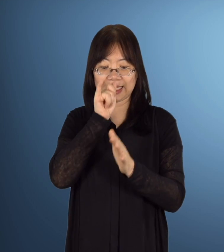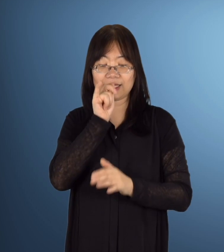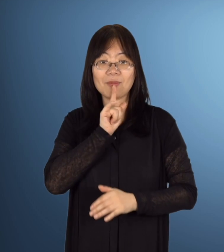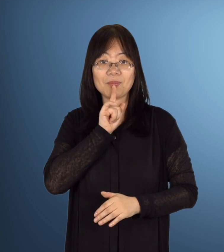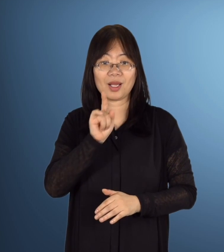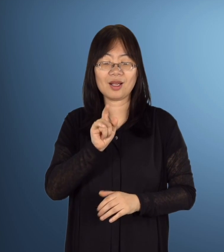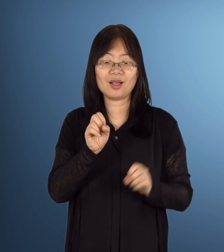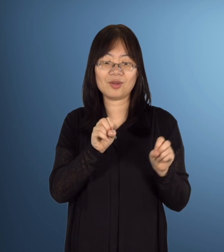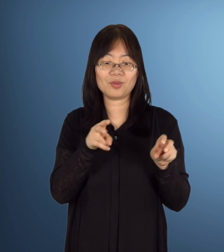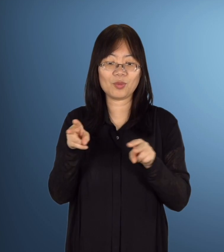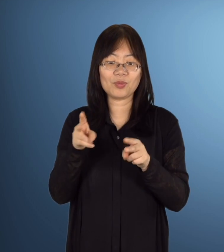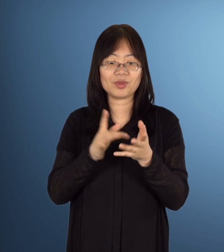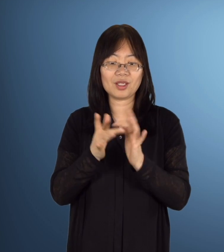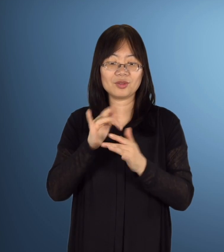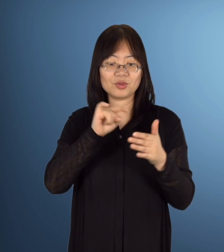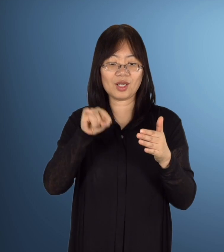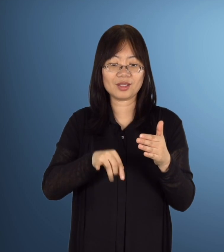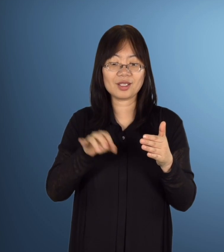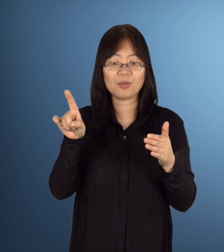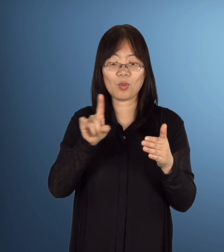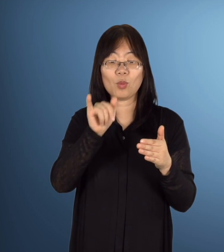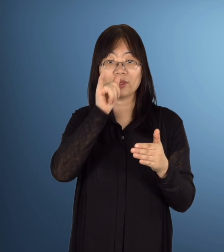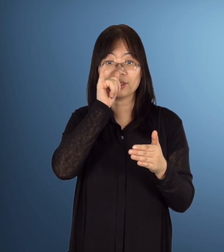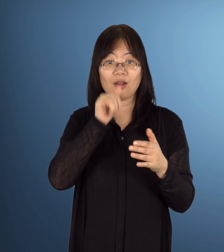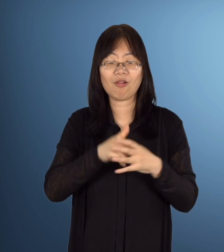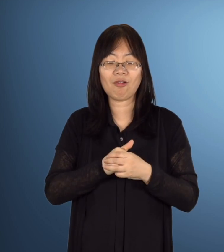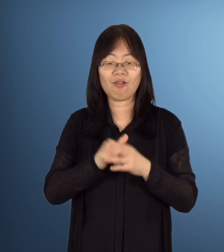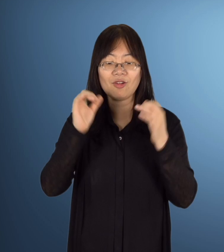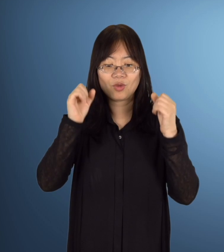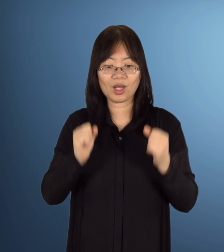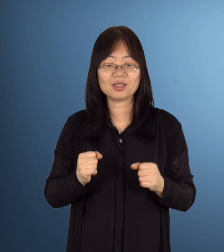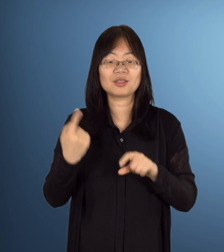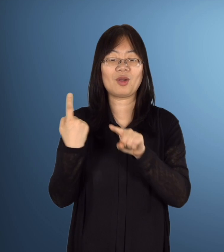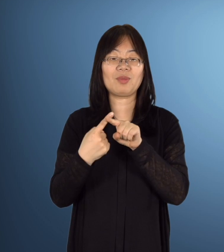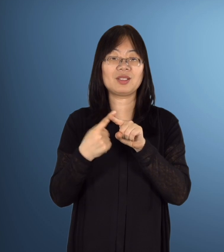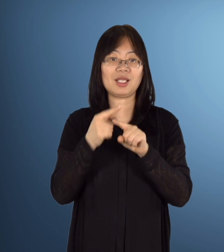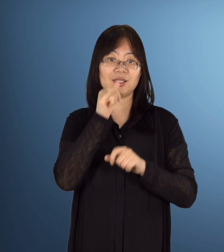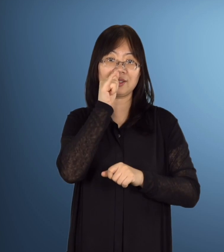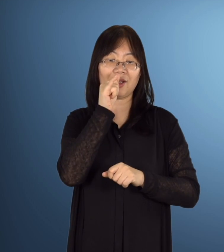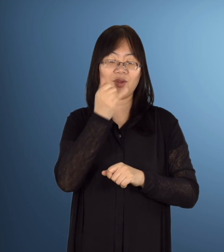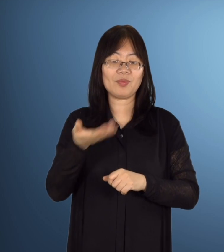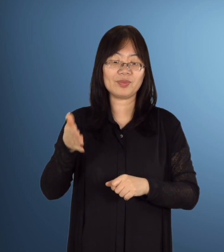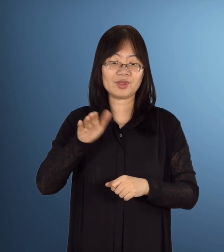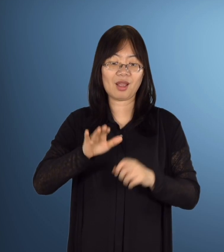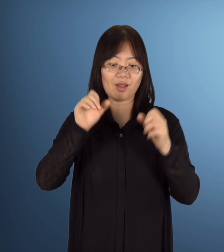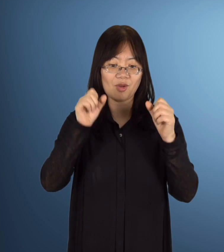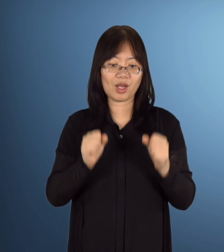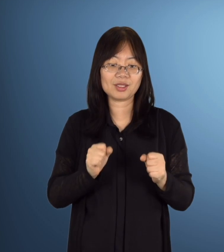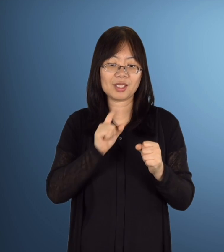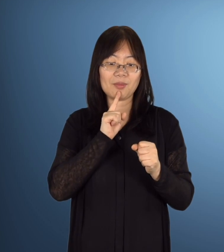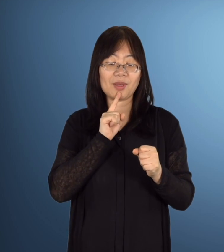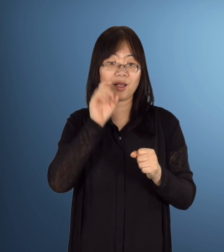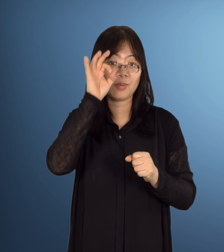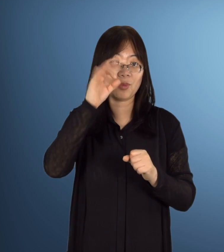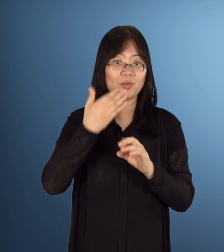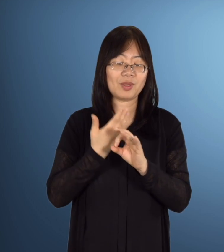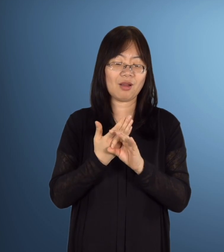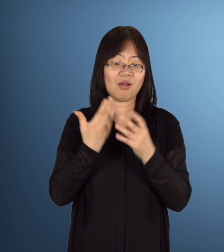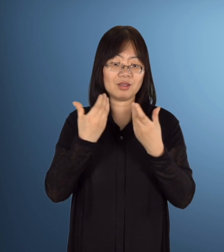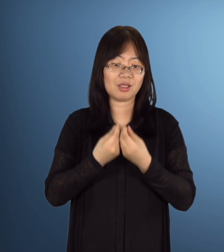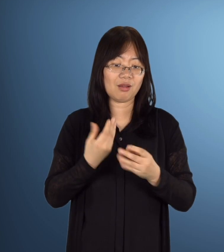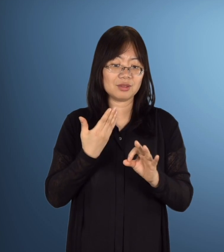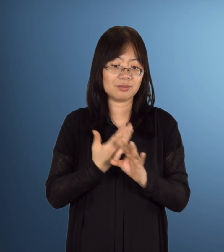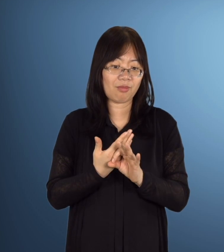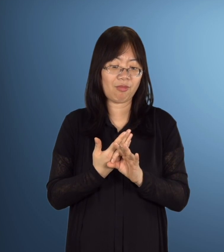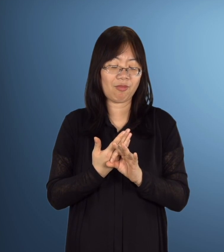것은 곧 예수 안에 뭐 하는 겁니까? 거하는 거예요. 근데 이 거한다는 말이 예를